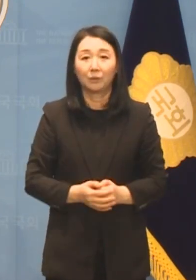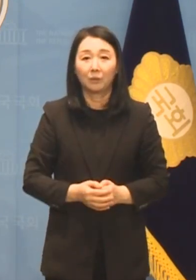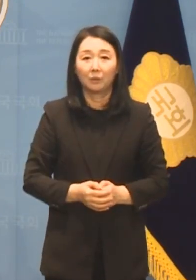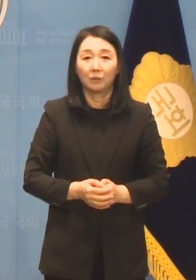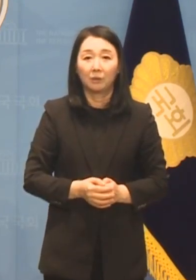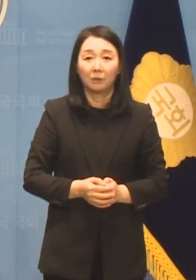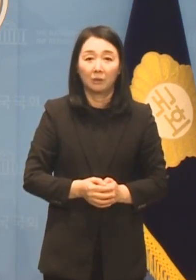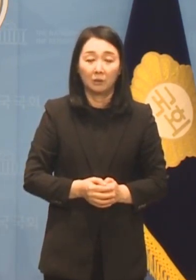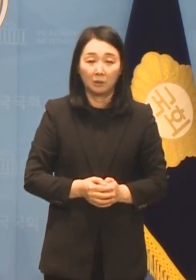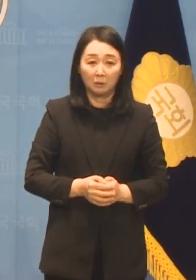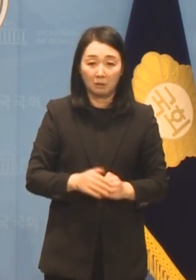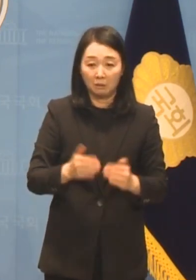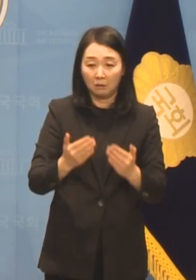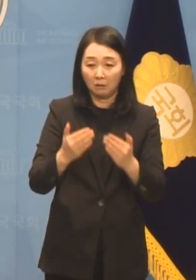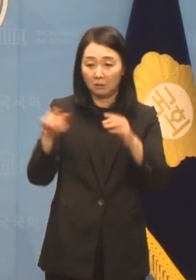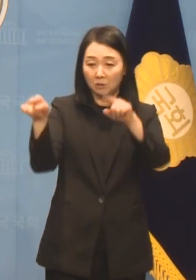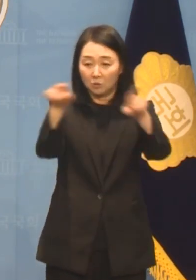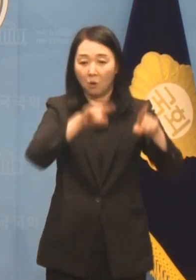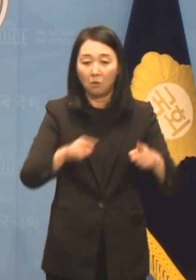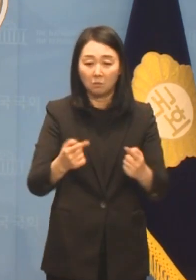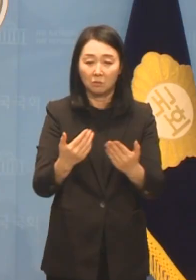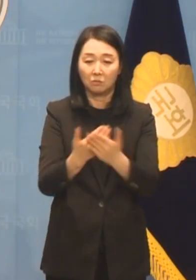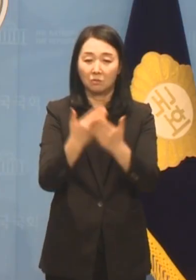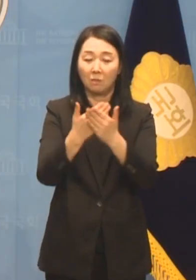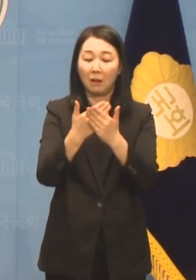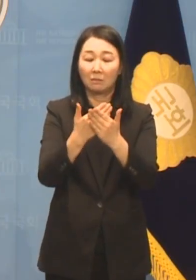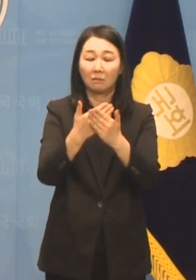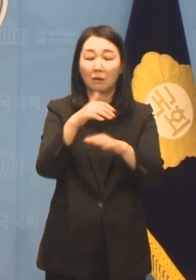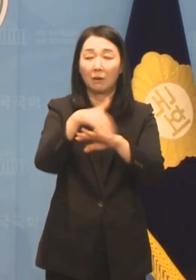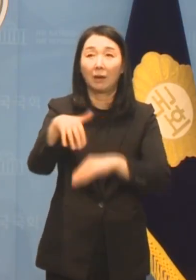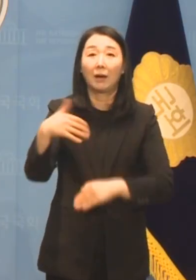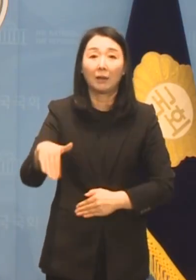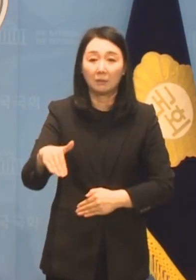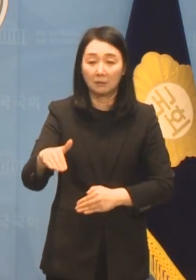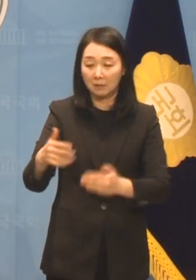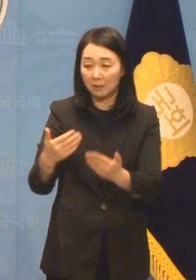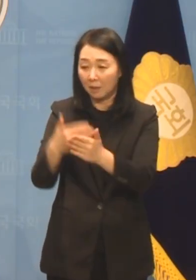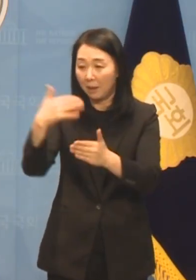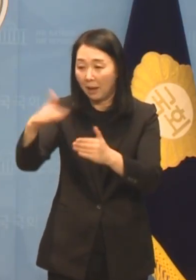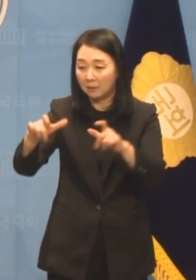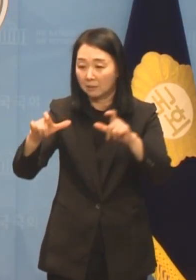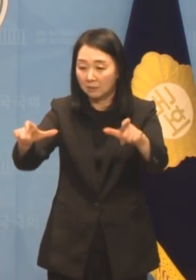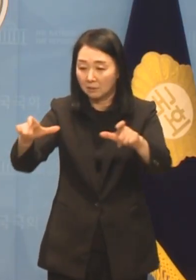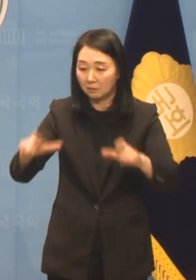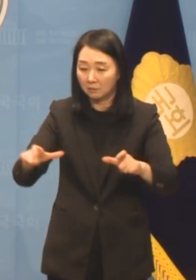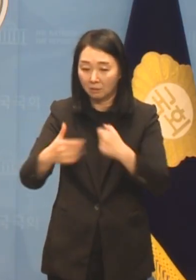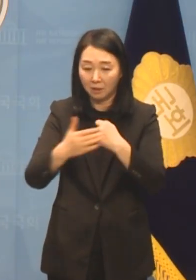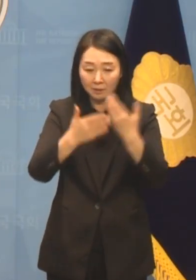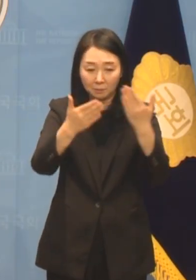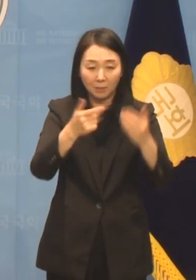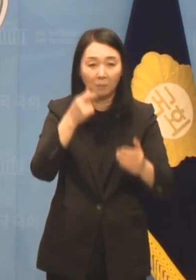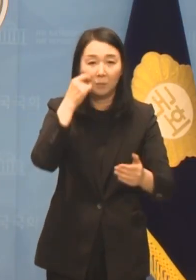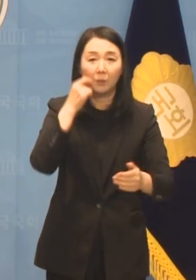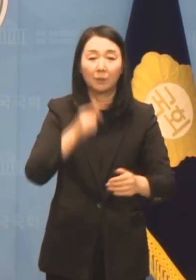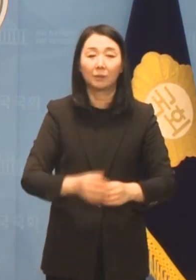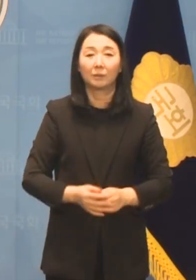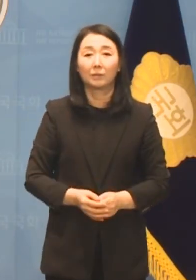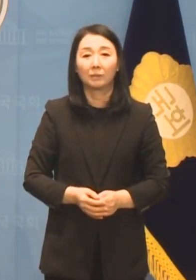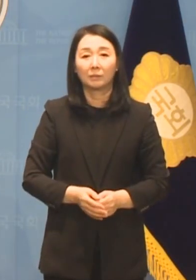부족한 균형발전 정책과 각종 규제로 개발이 미진해왔던 지역들은 아무런 수혜를 받지 못하는